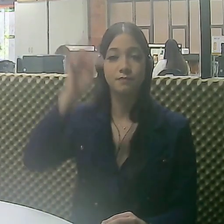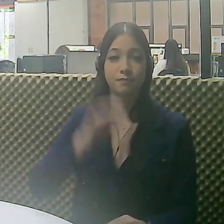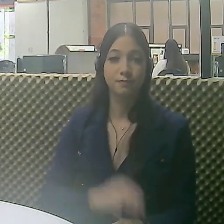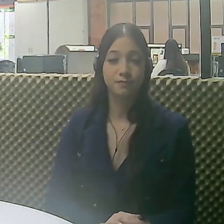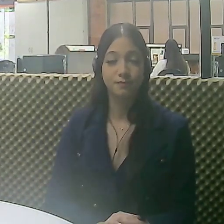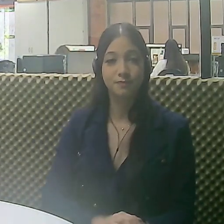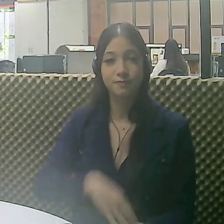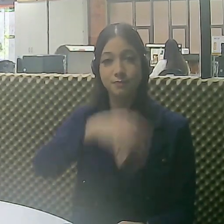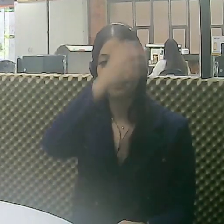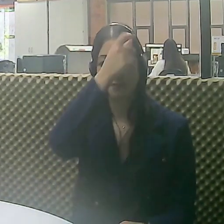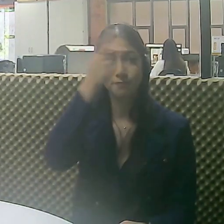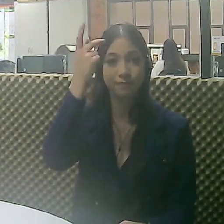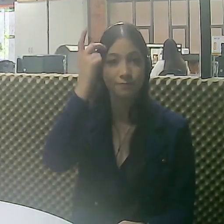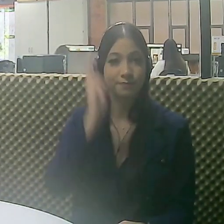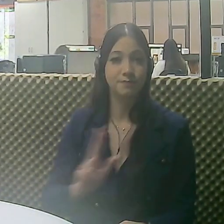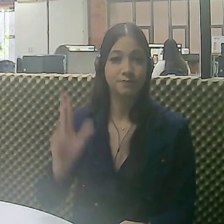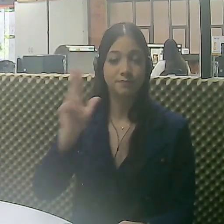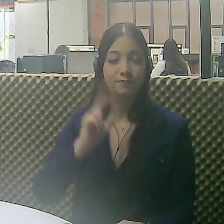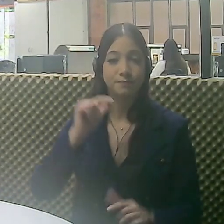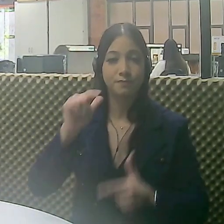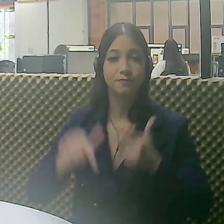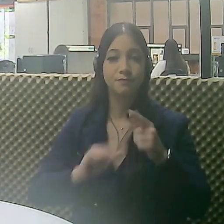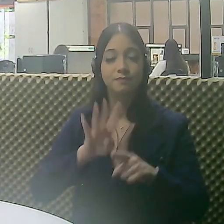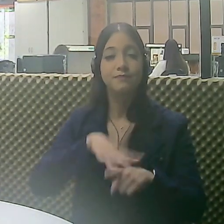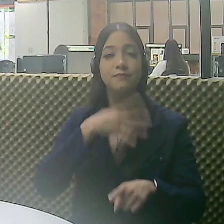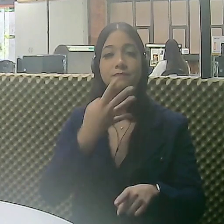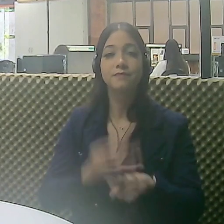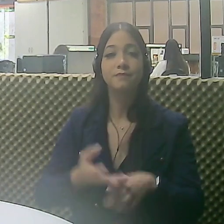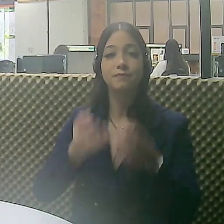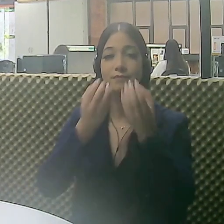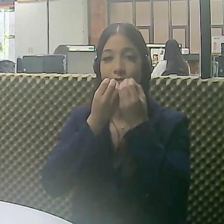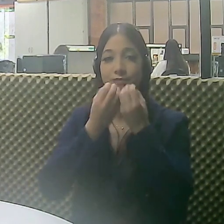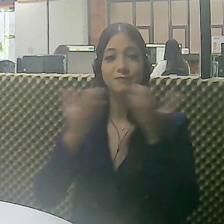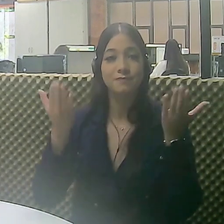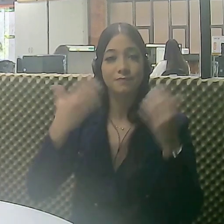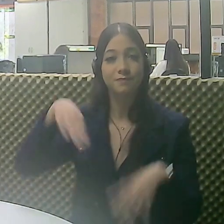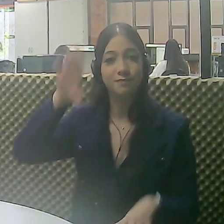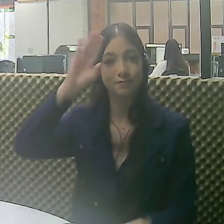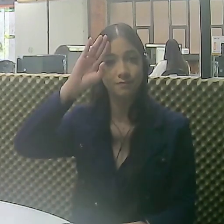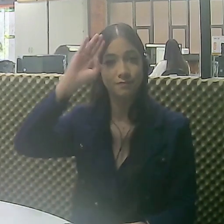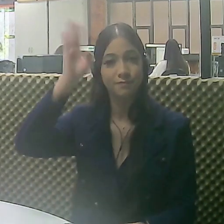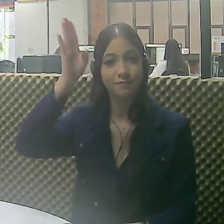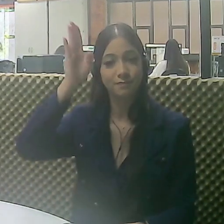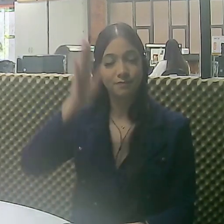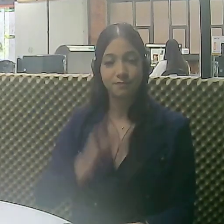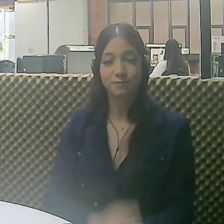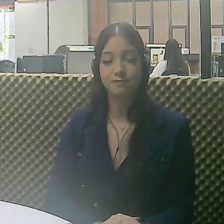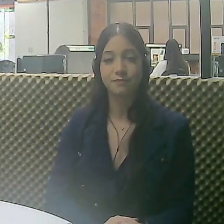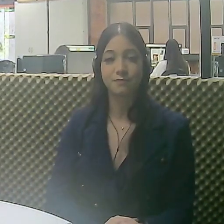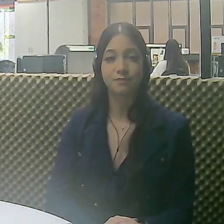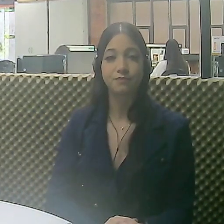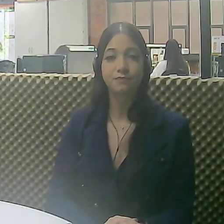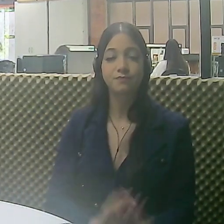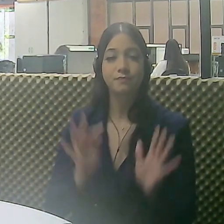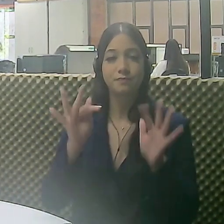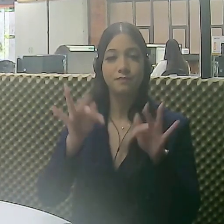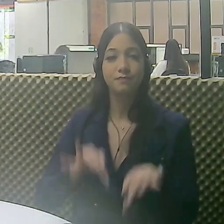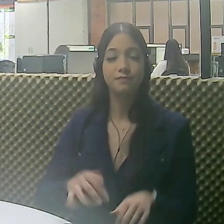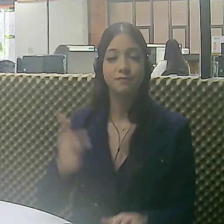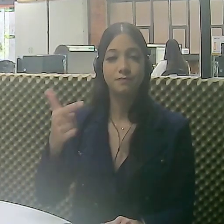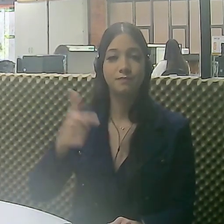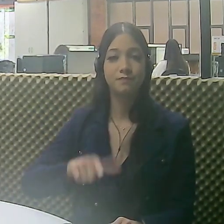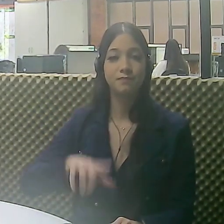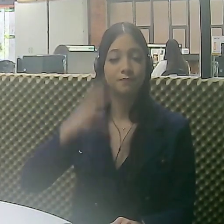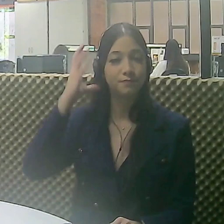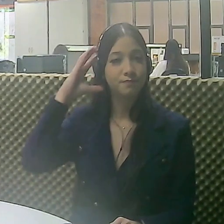Marco Túlio de Castro Kalimann. Prefeitura de Uberlândia. Fazer mais, fazer bem. Até a próxima.